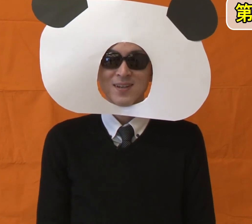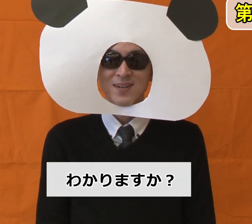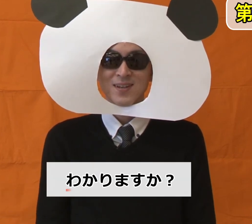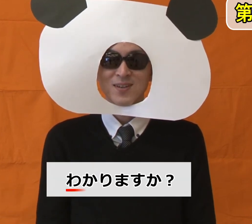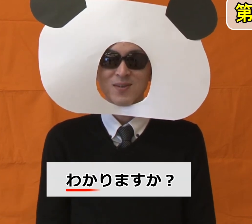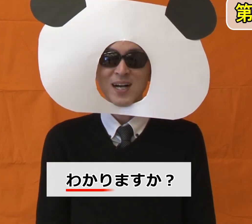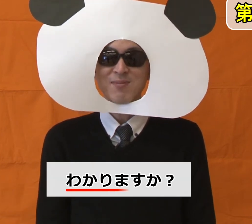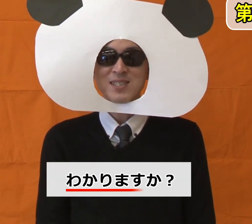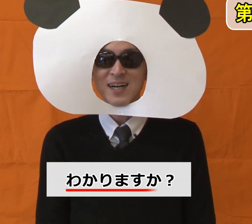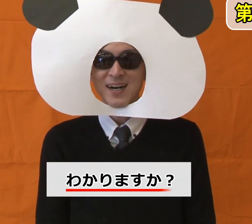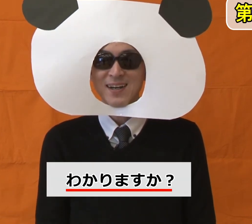わかりますか？